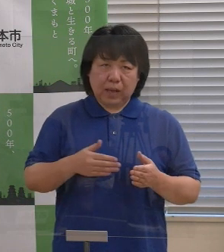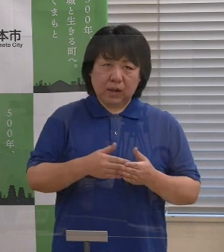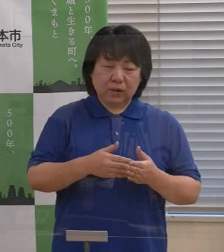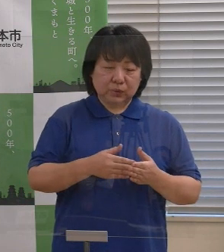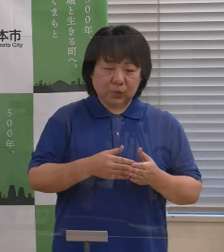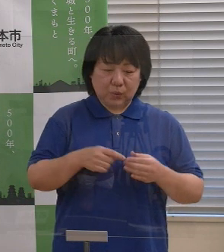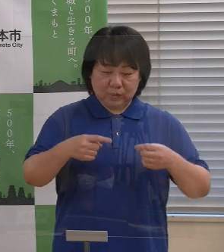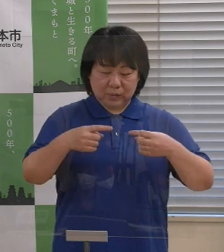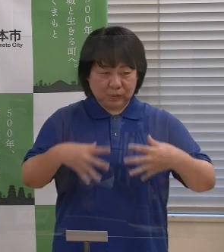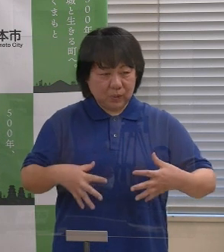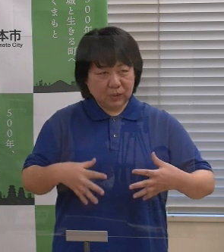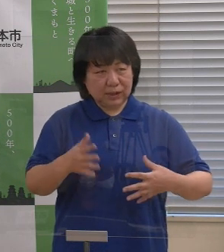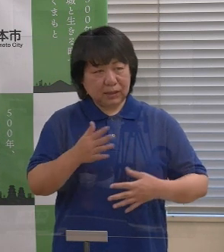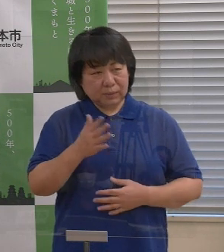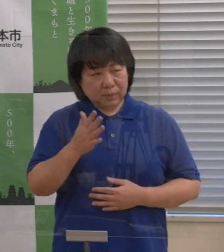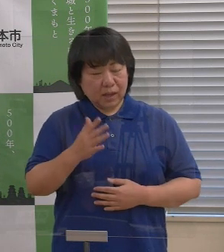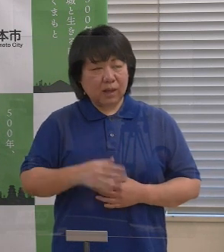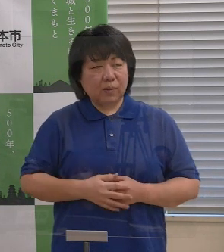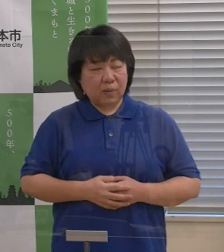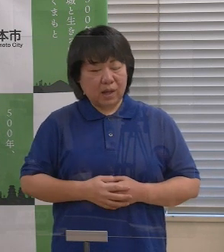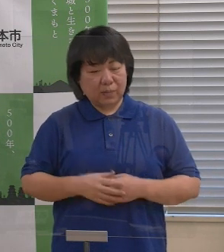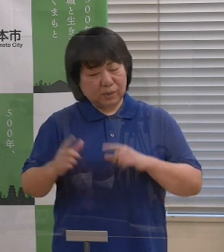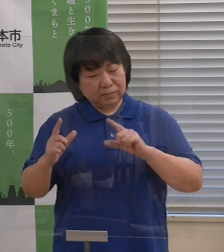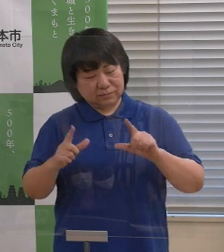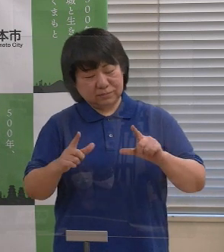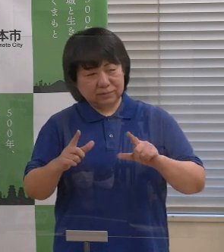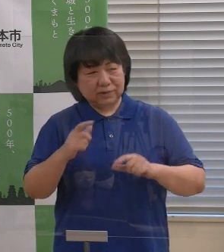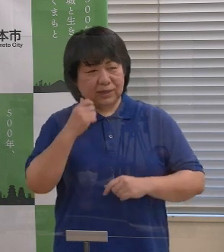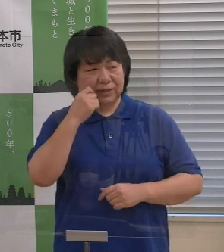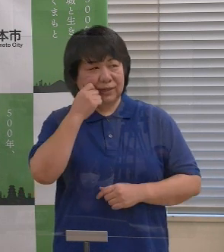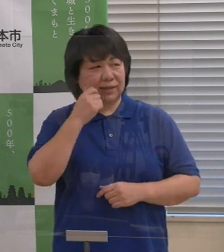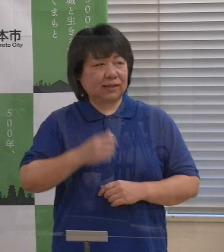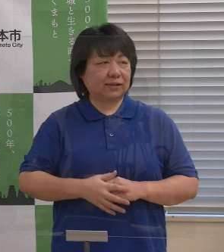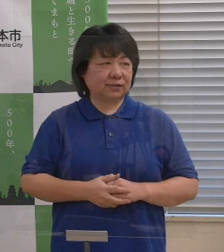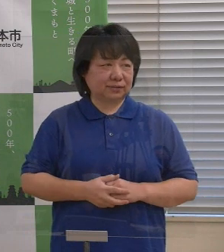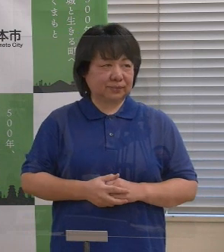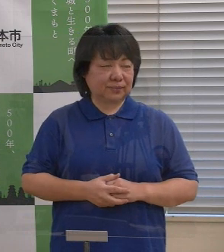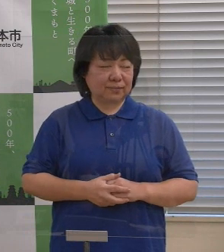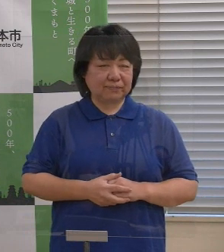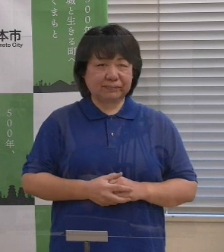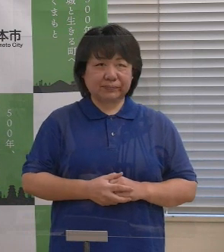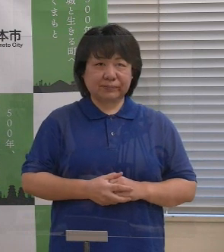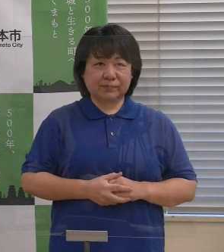ういった点についてはちょっと、お答えしかねるかなというふうに思っております。